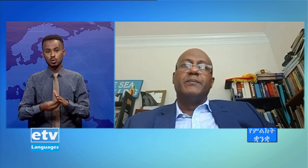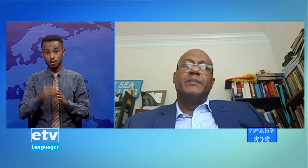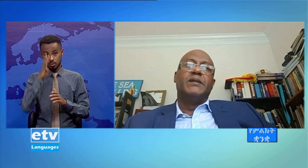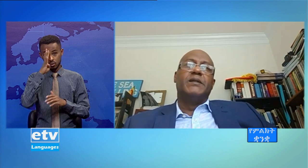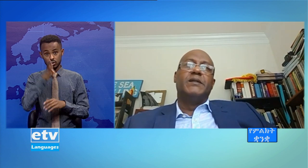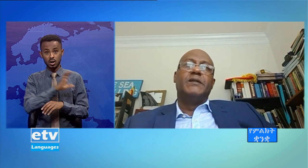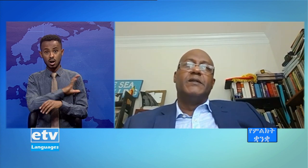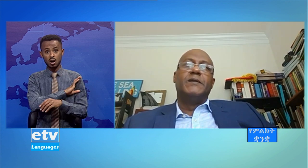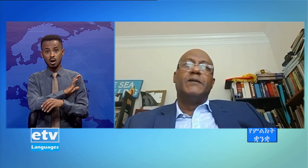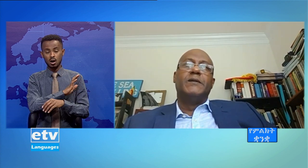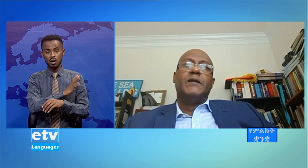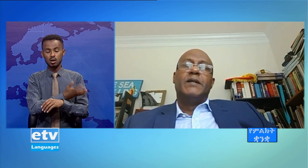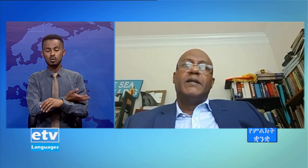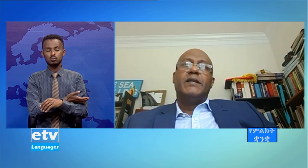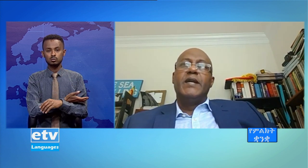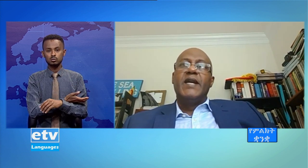አቅም